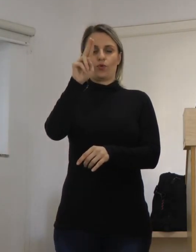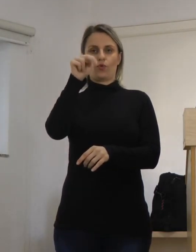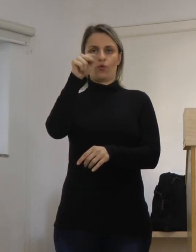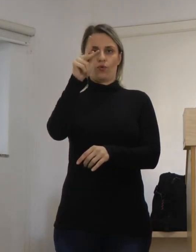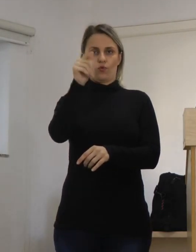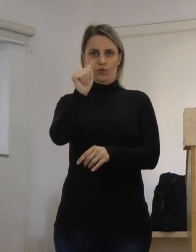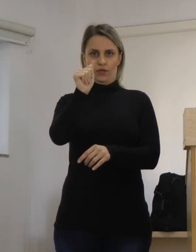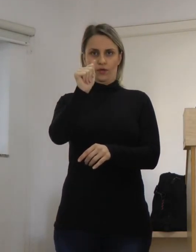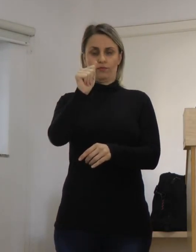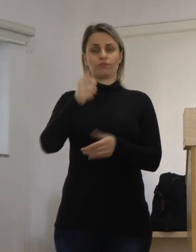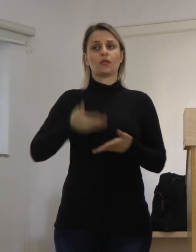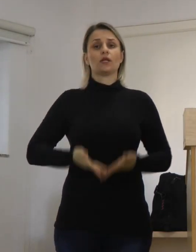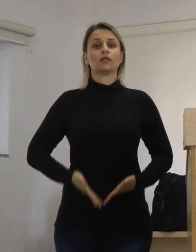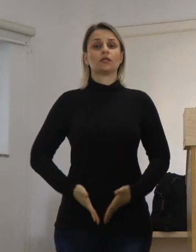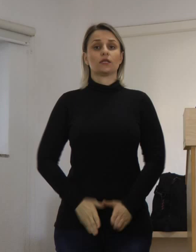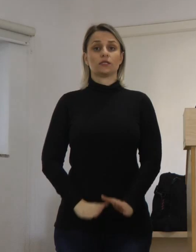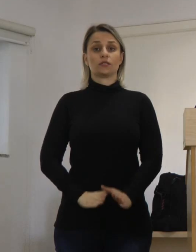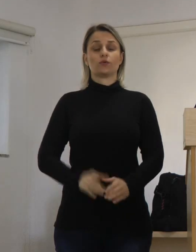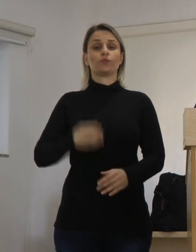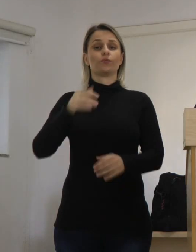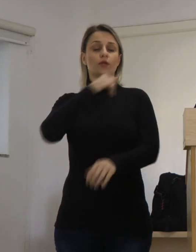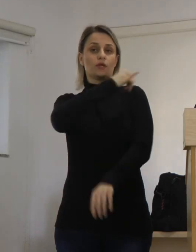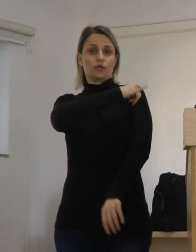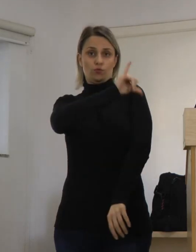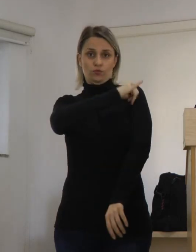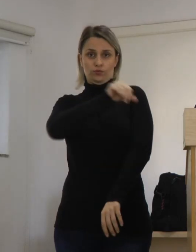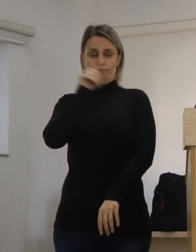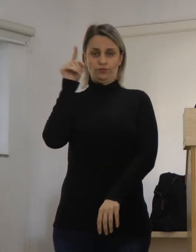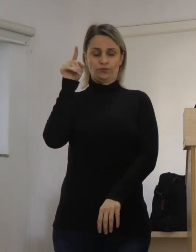Vassouras, no estado do Rio de Janeiro,